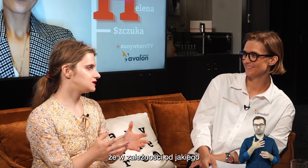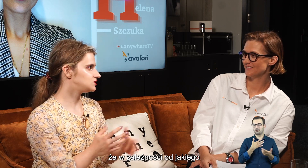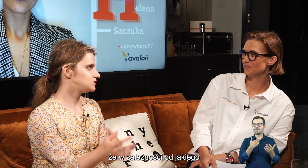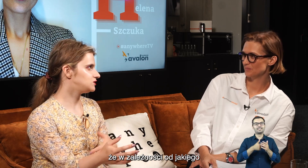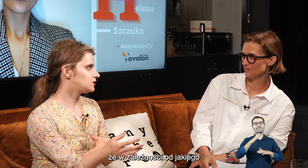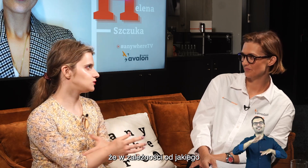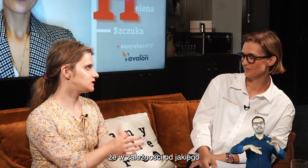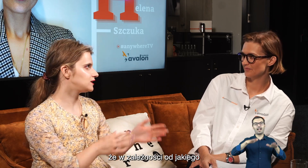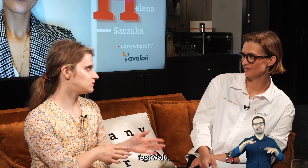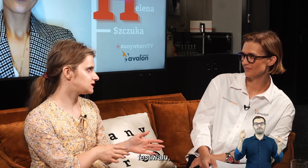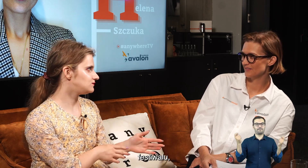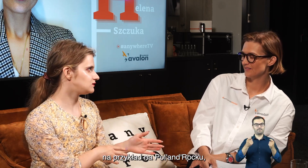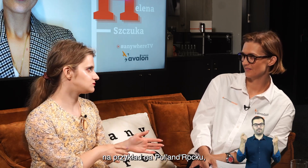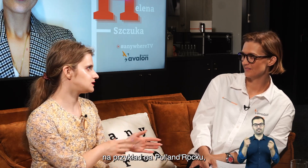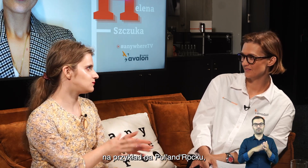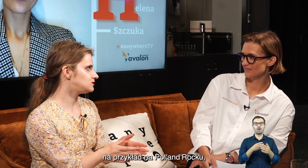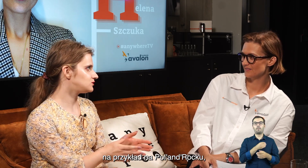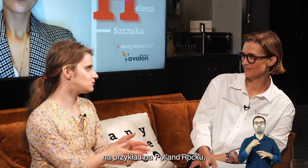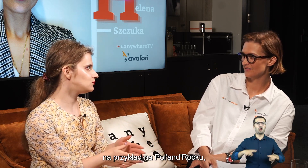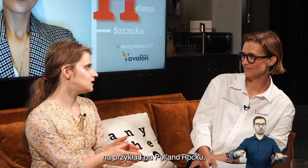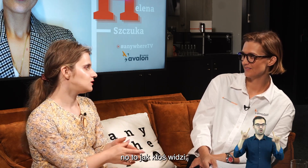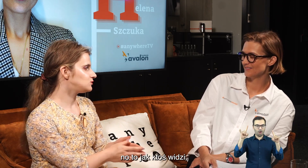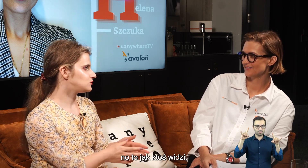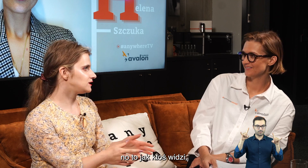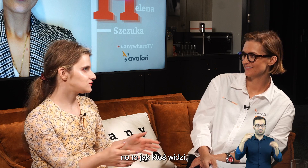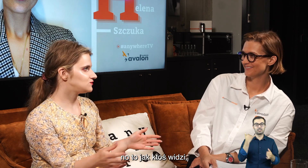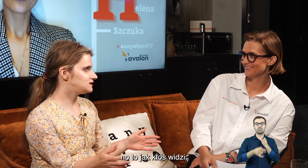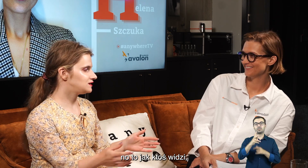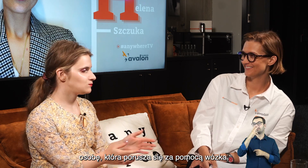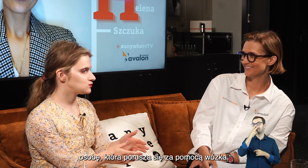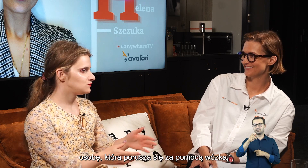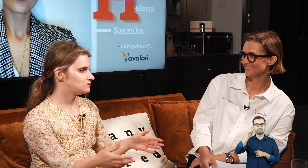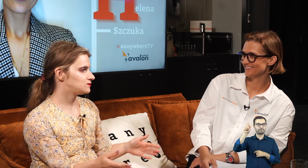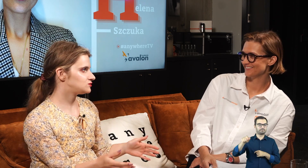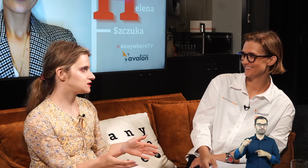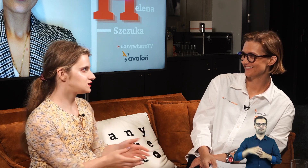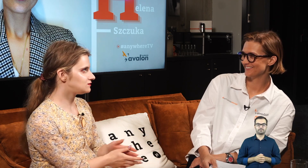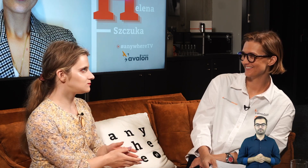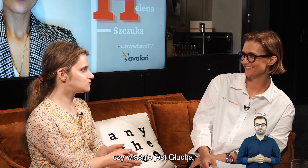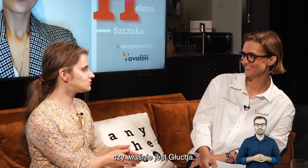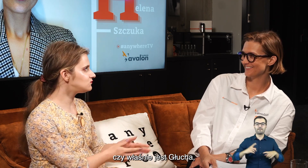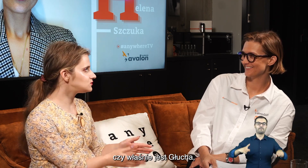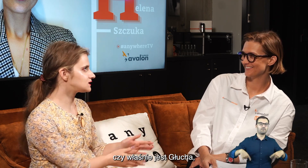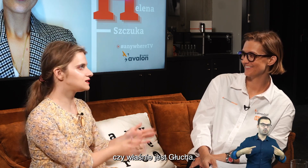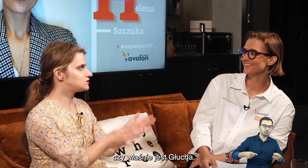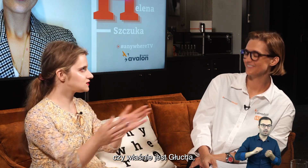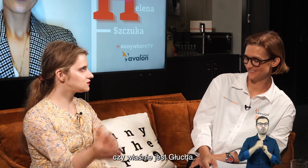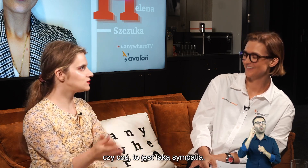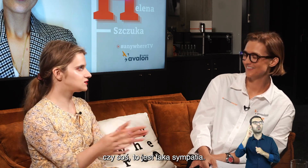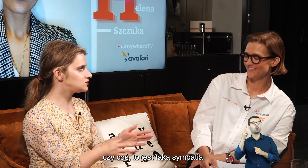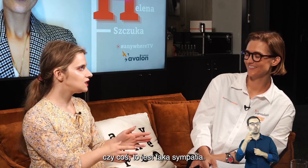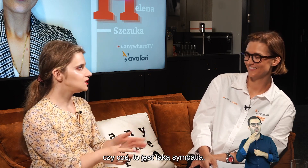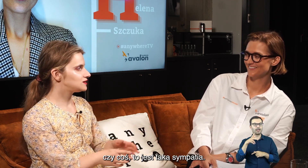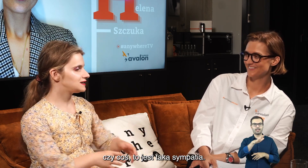w zależności od jakiego festiwalu, na przykład na Poland Rocku, no to jak ktoś widzi, nie wiem, osobę, która porusza się za poziomu wózka, czy właśnie